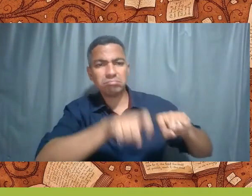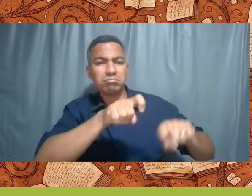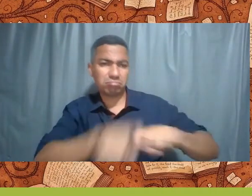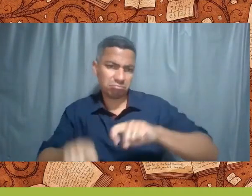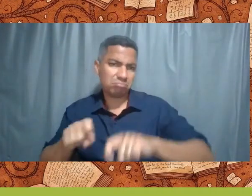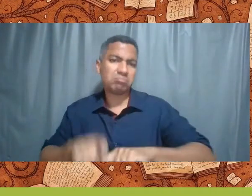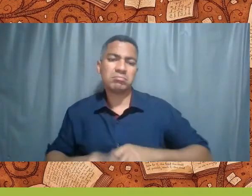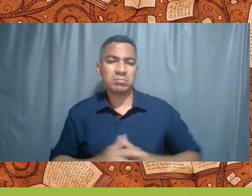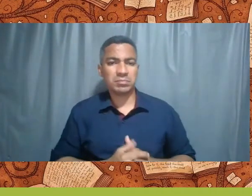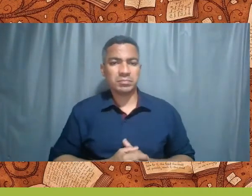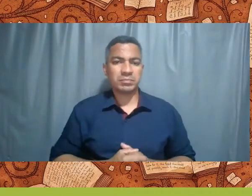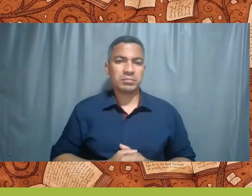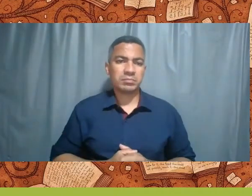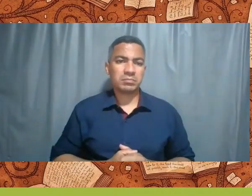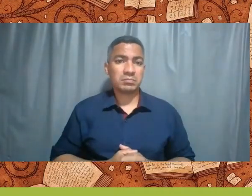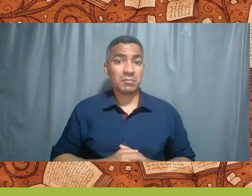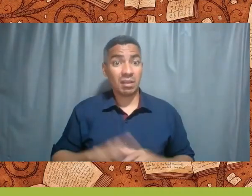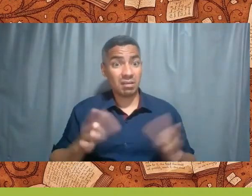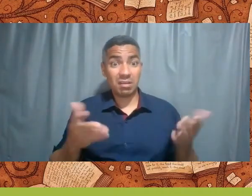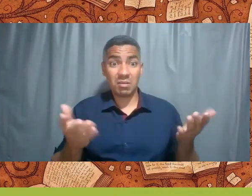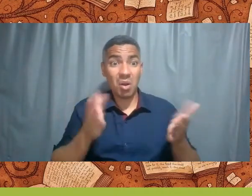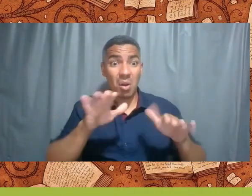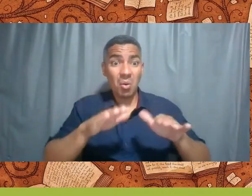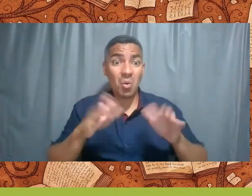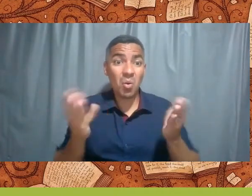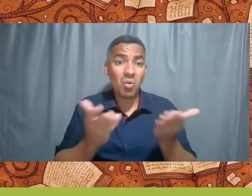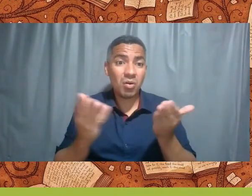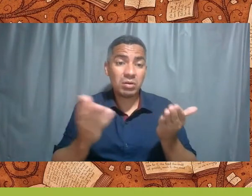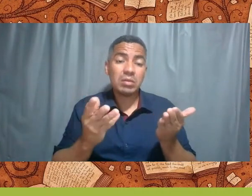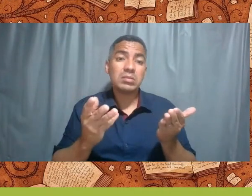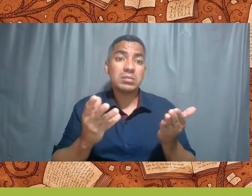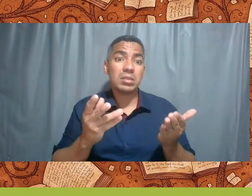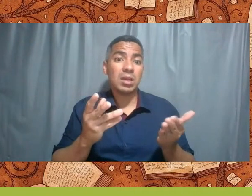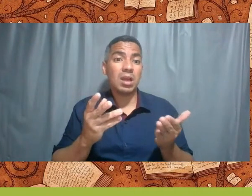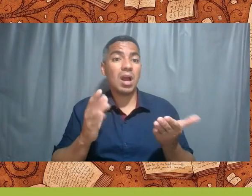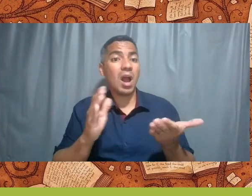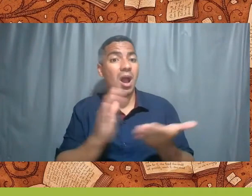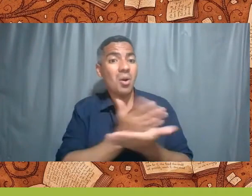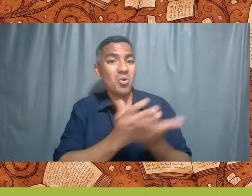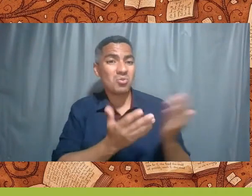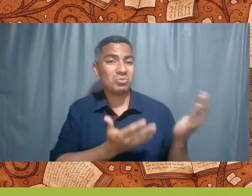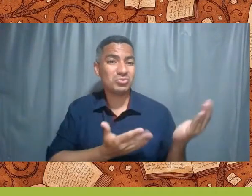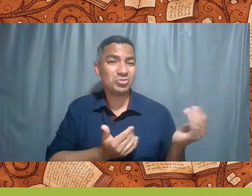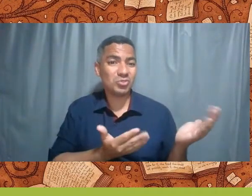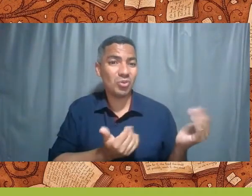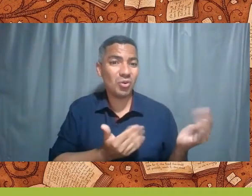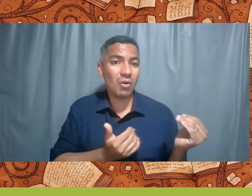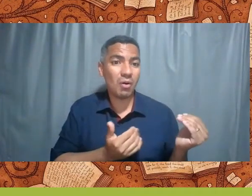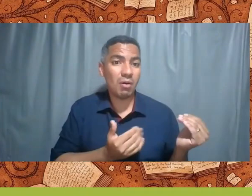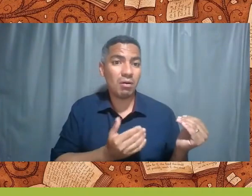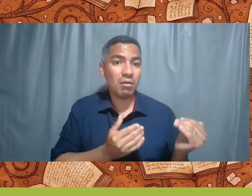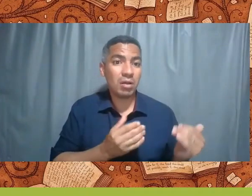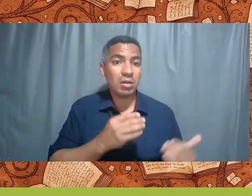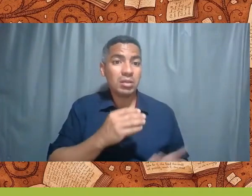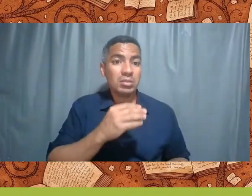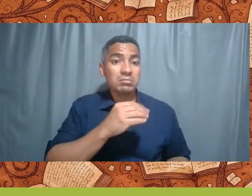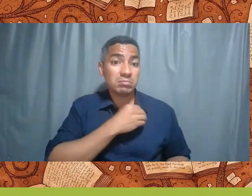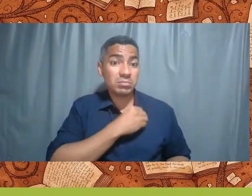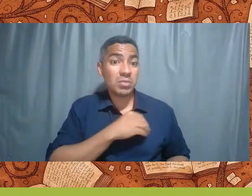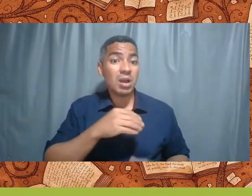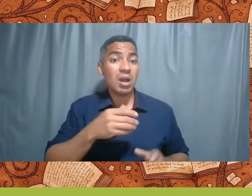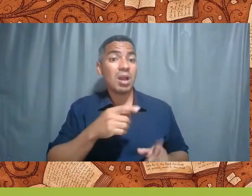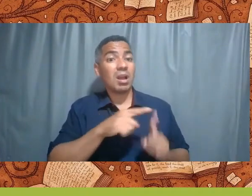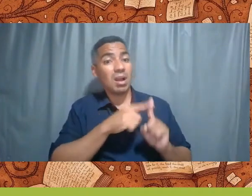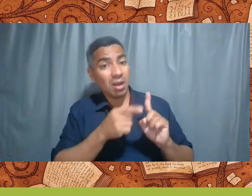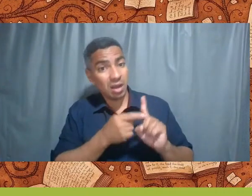gravidezes na adolescência, né? Mas isso era o que acontecia antes, então elas fizeram uma ruptura com